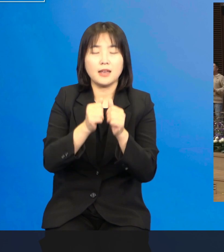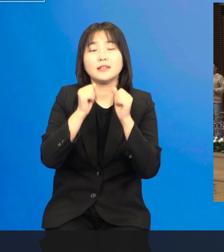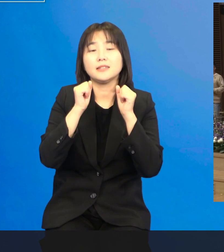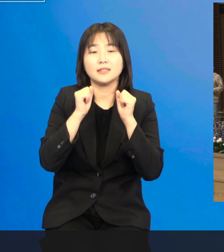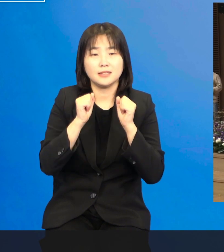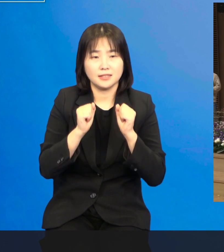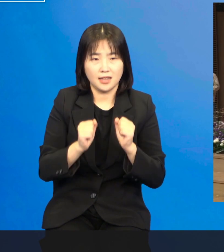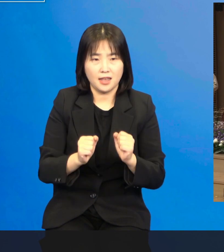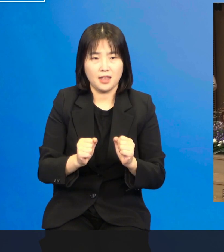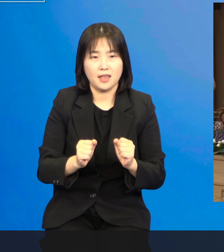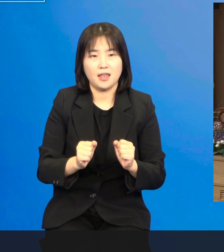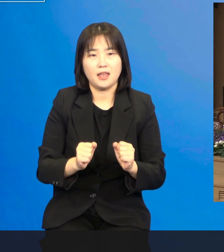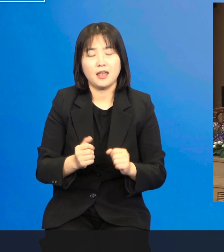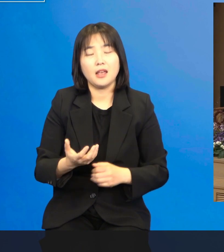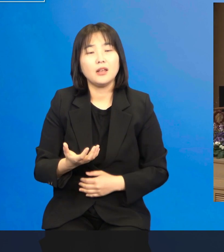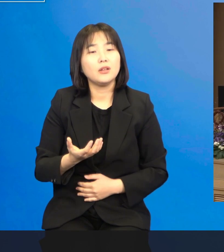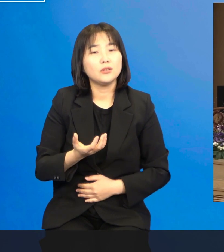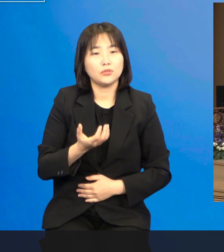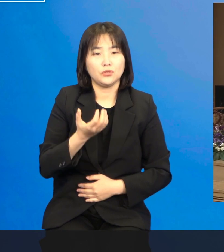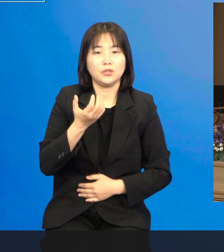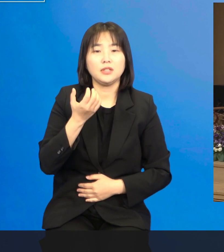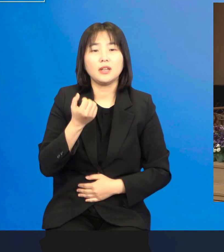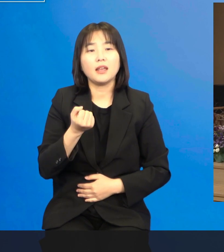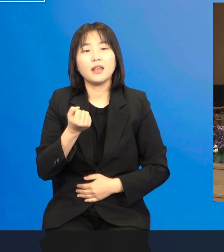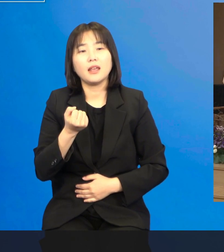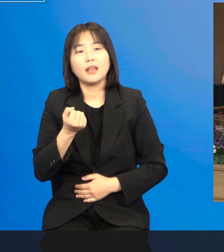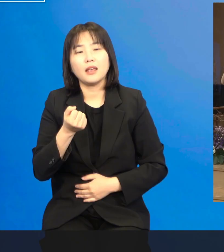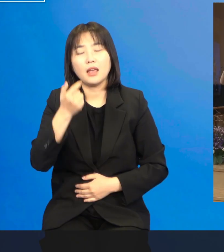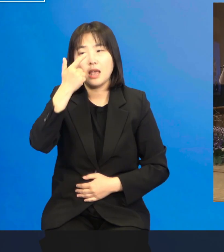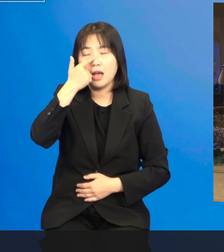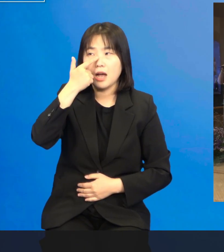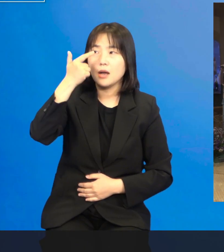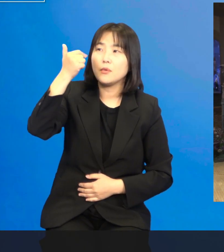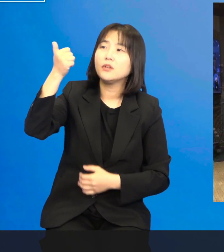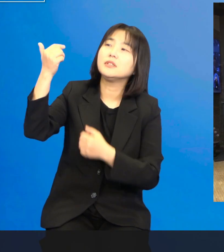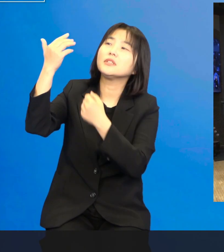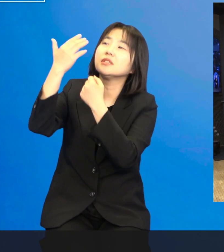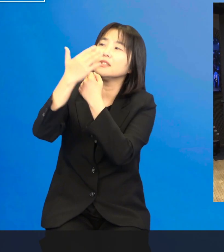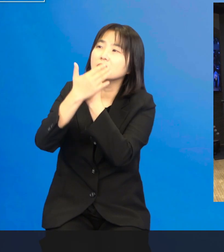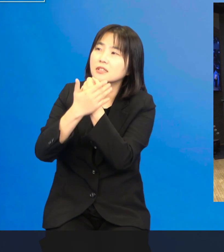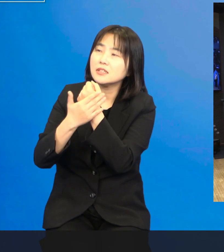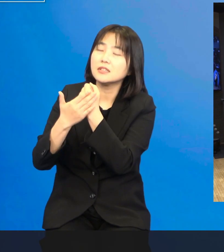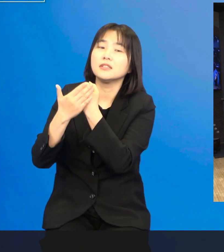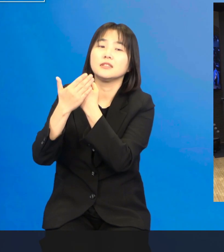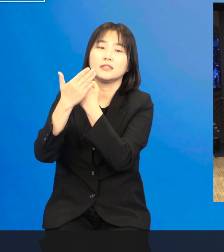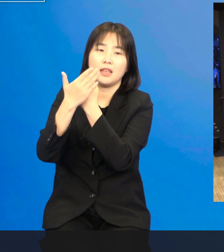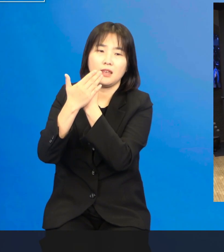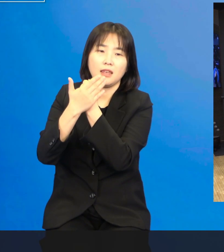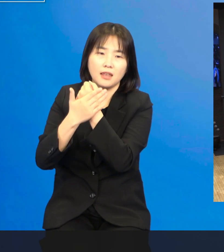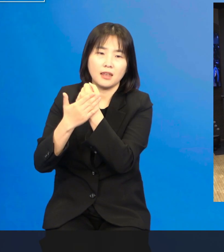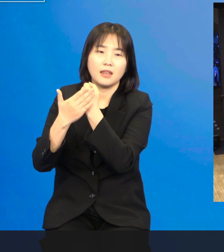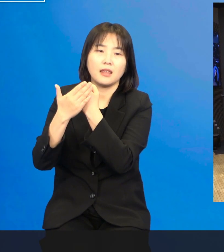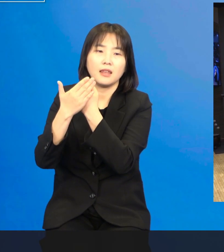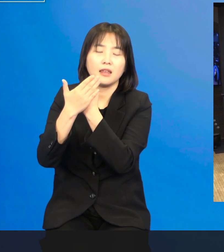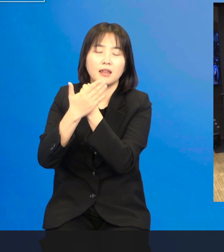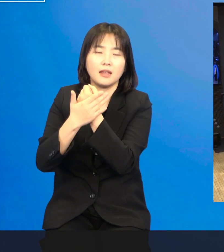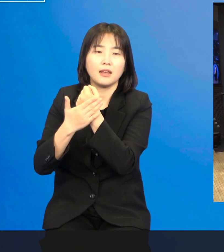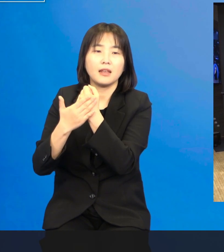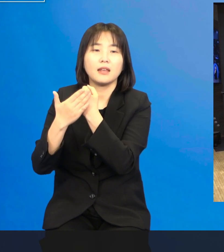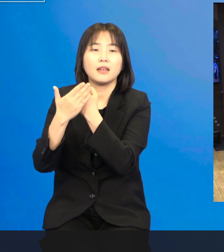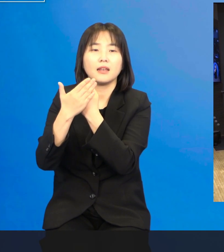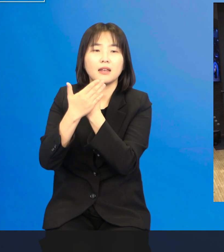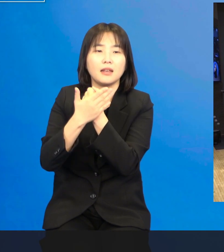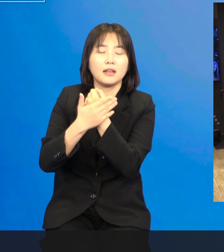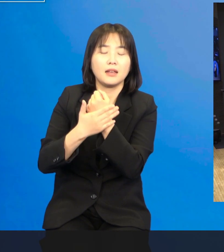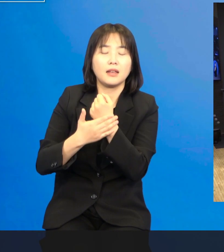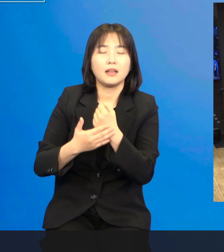함께 계시네. 누리네 아버지 은혜. 적은 떡과 물고기